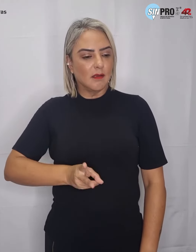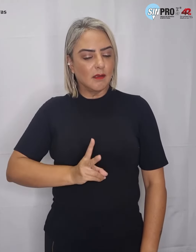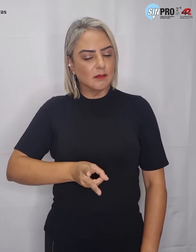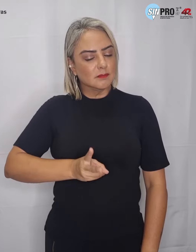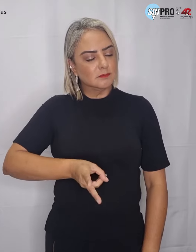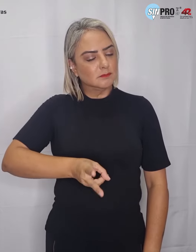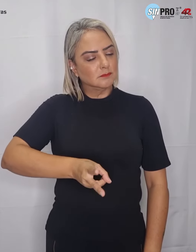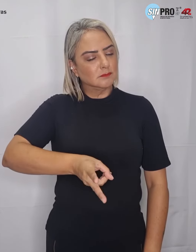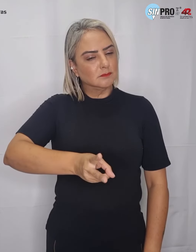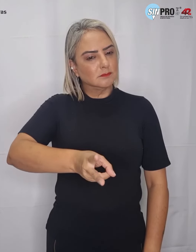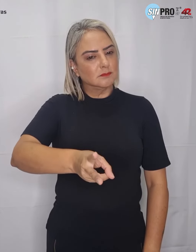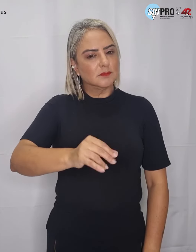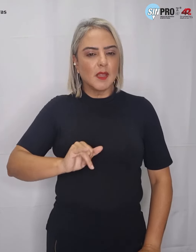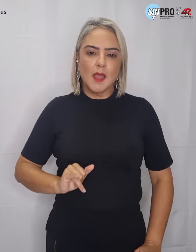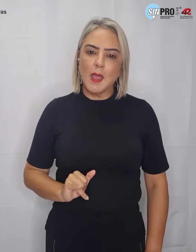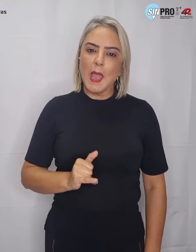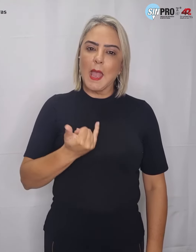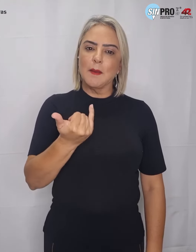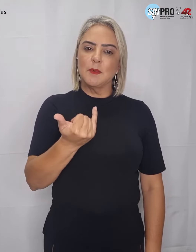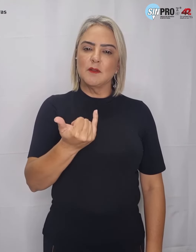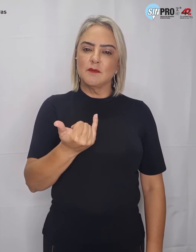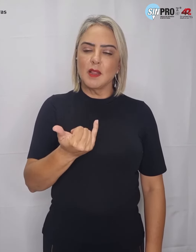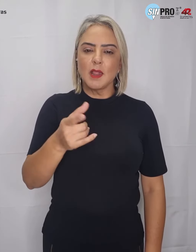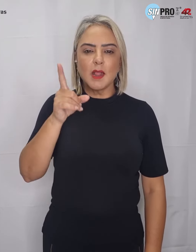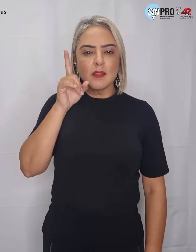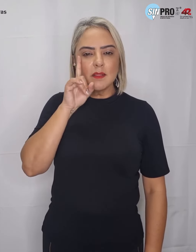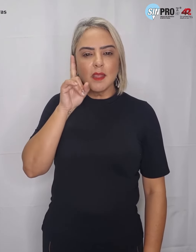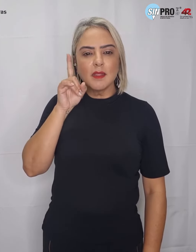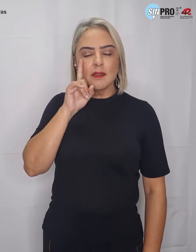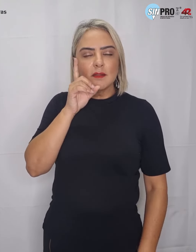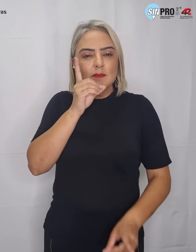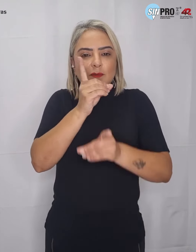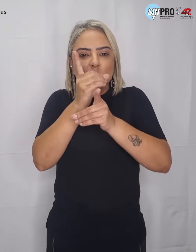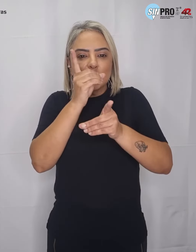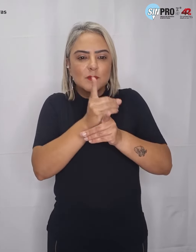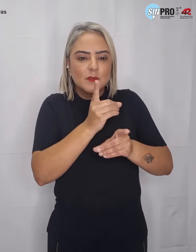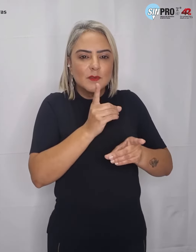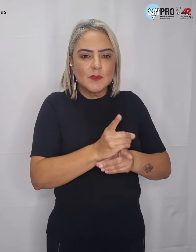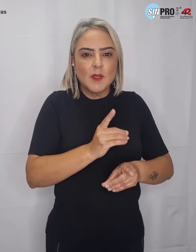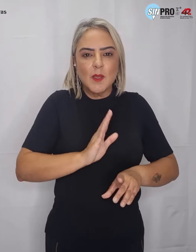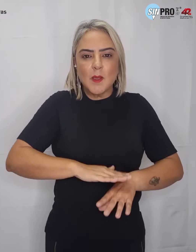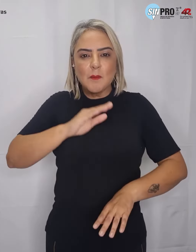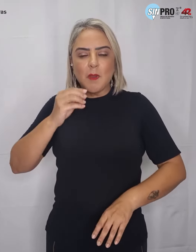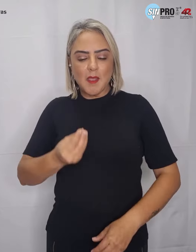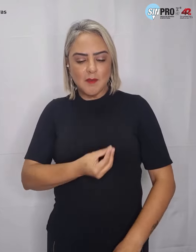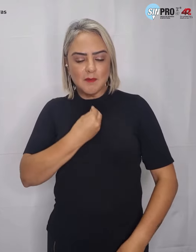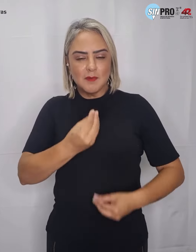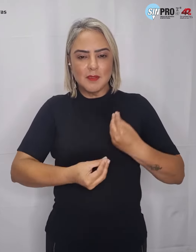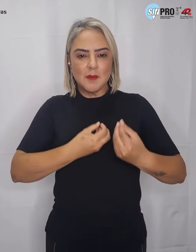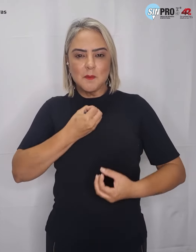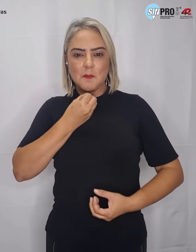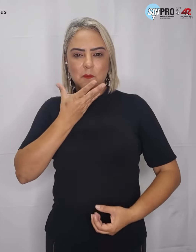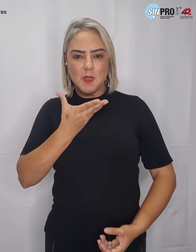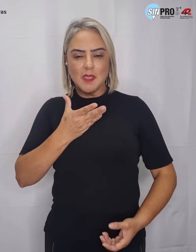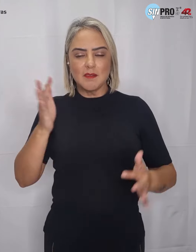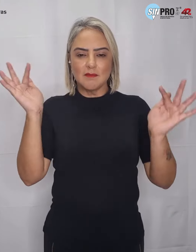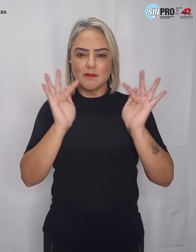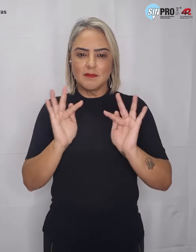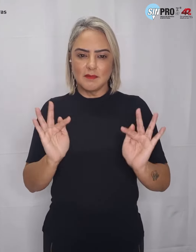caminhada. Aproveitem para, a cada dia, descobrirem mais motivos para viverem bem e serem felizes.